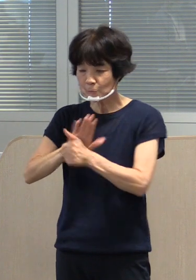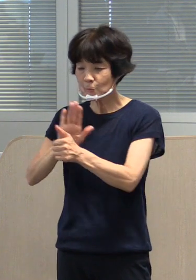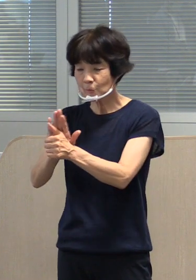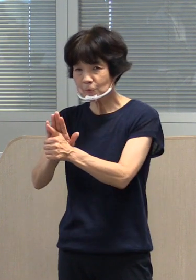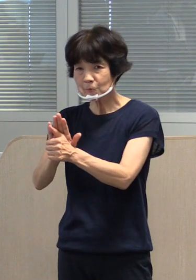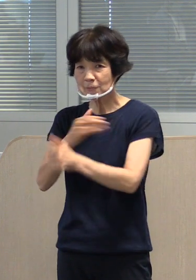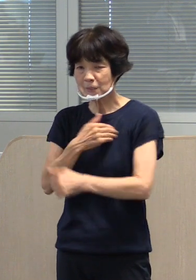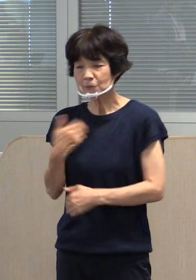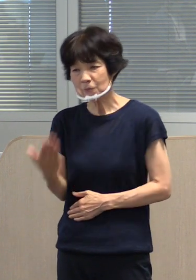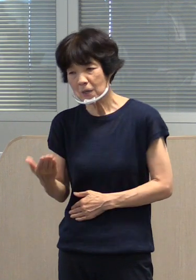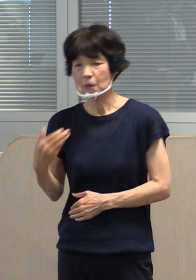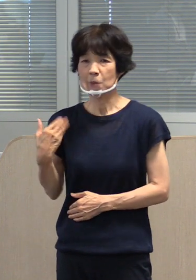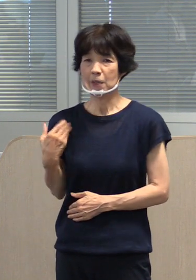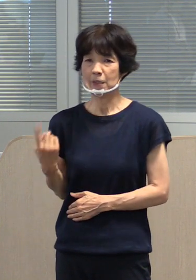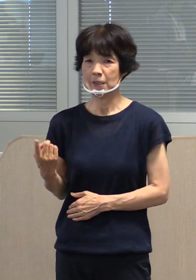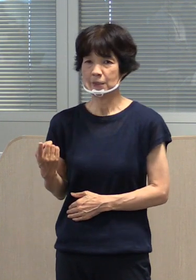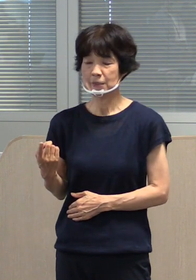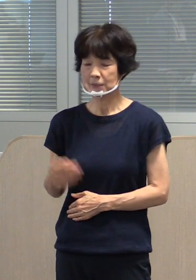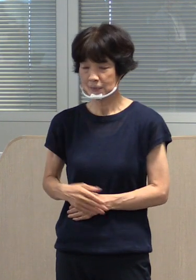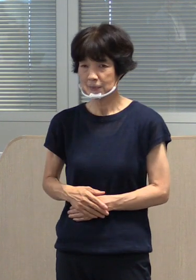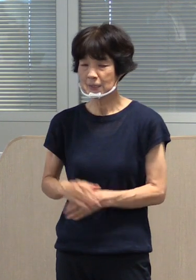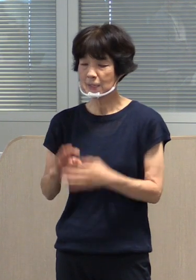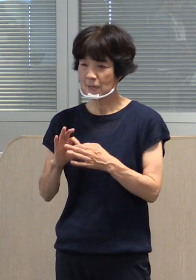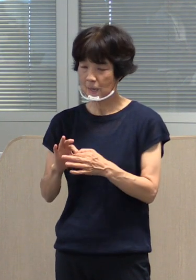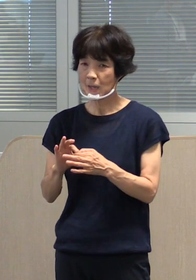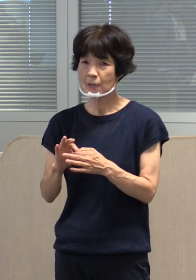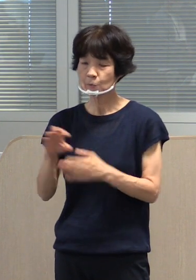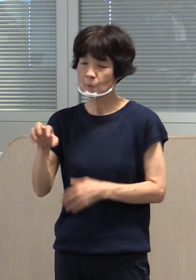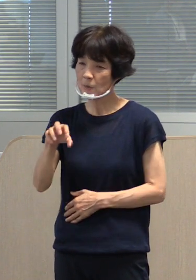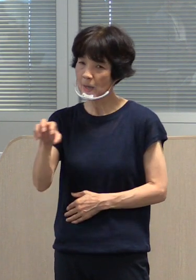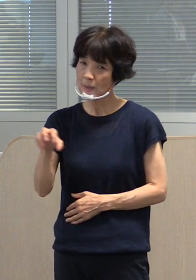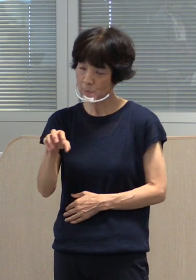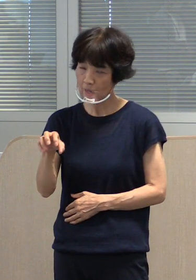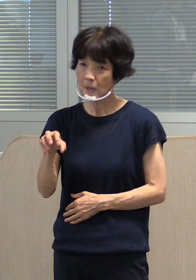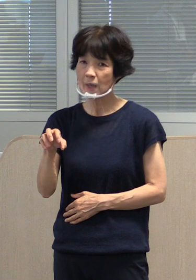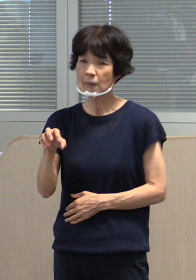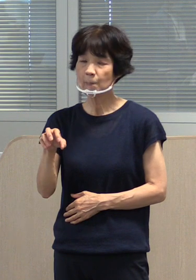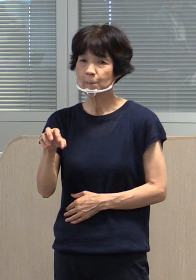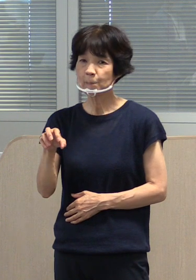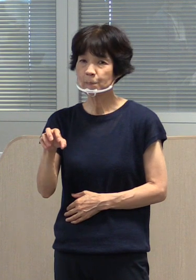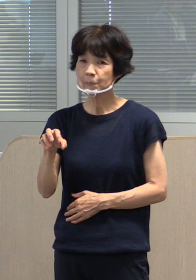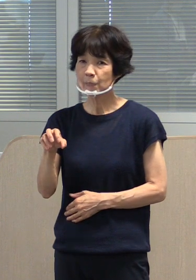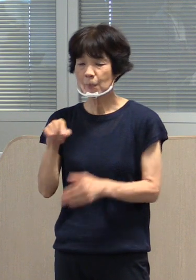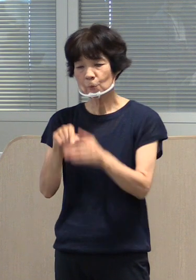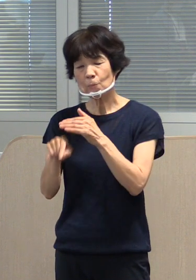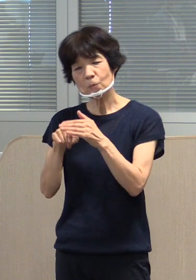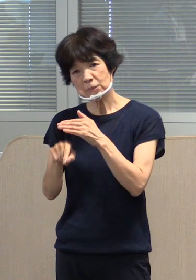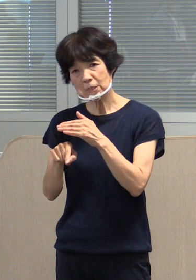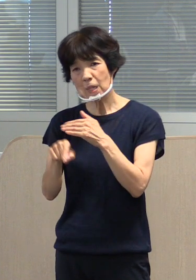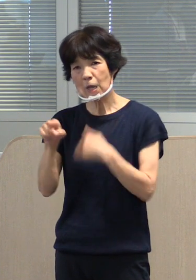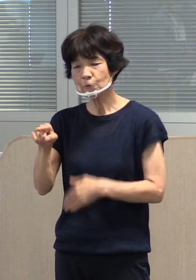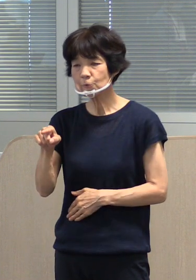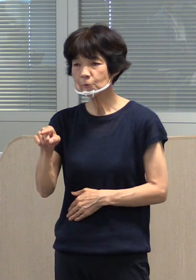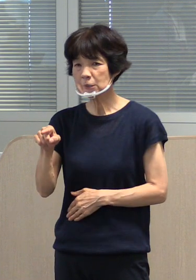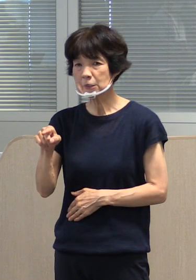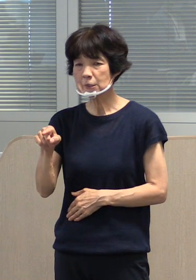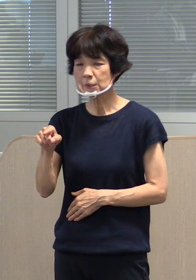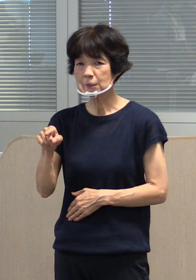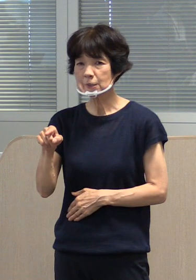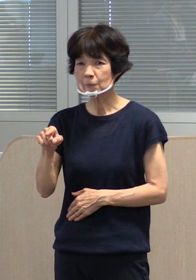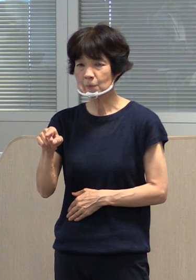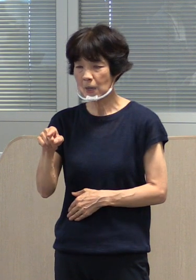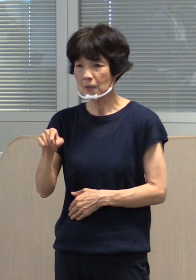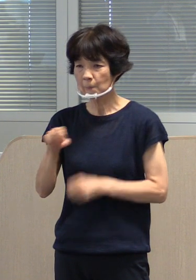ですよ。だから少しねあれ非常に、なんであんなふうにね一気にね出